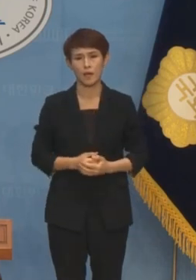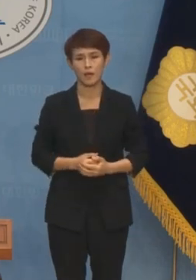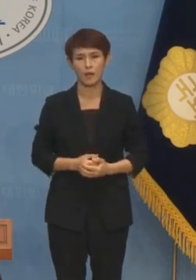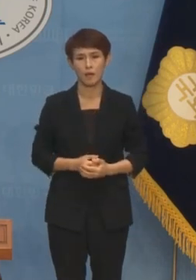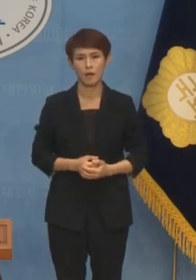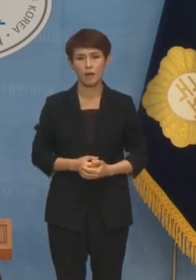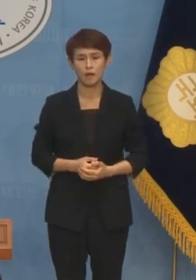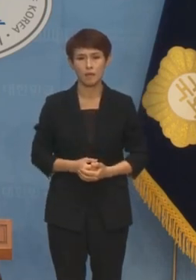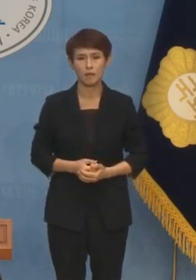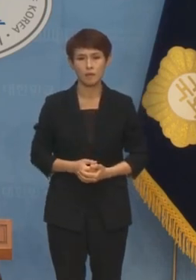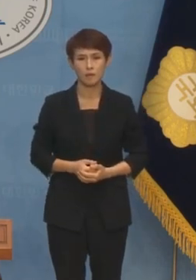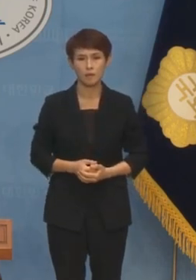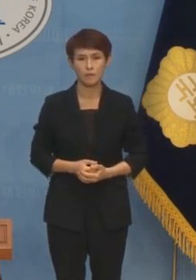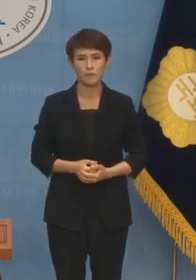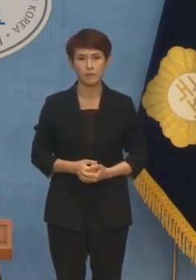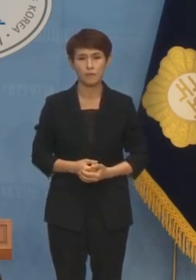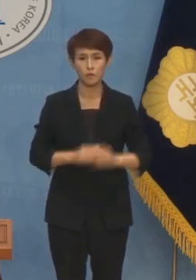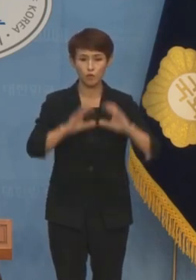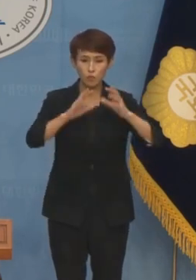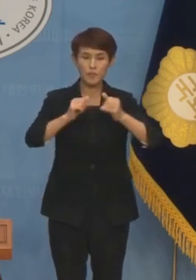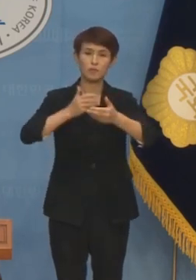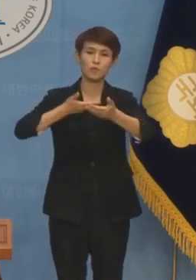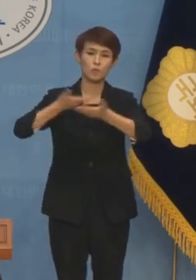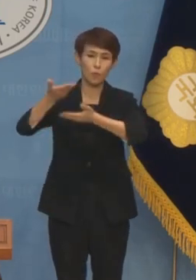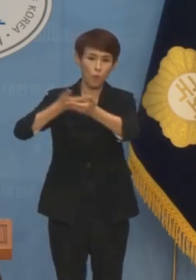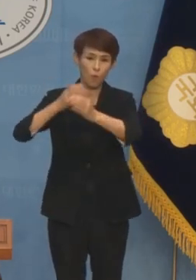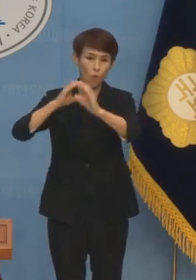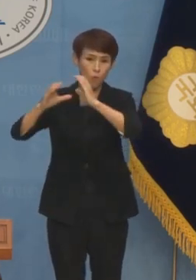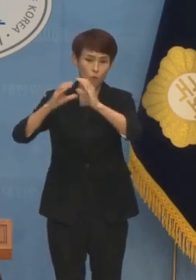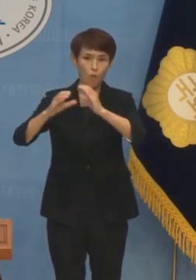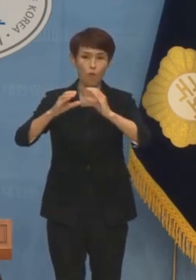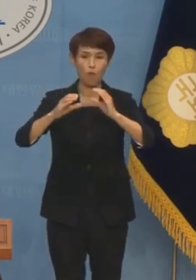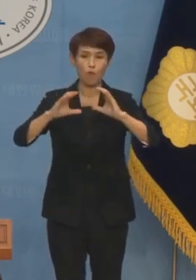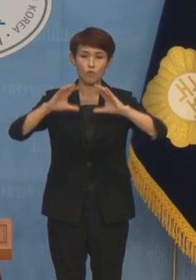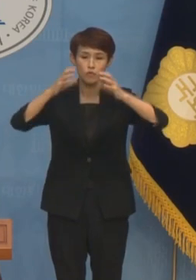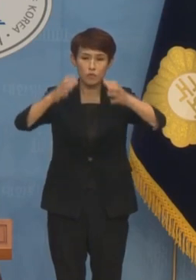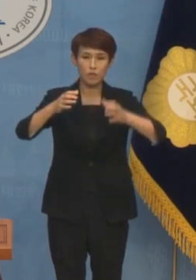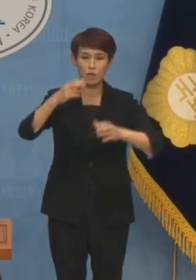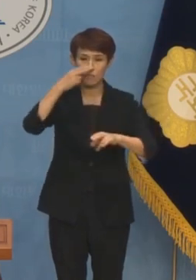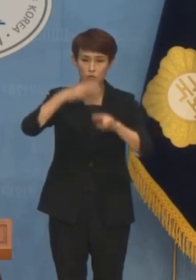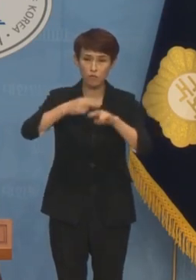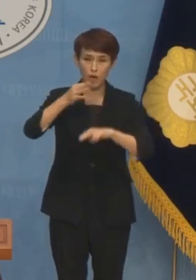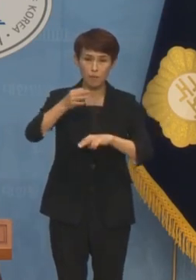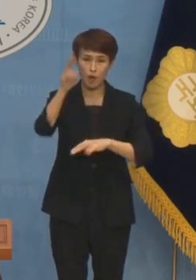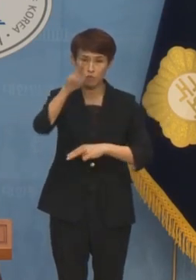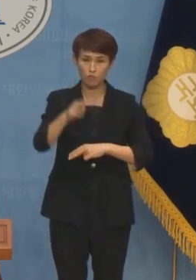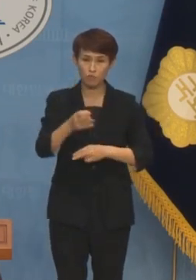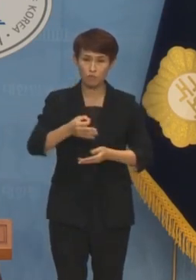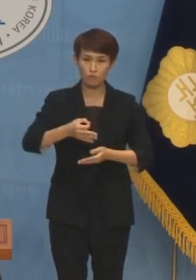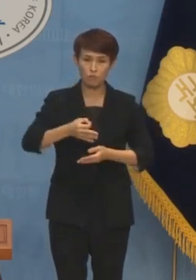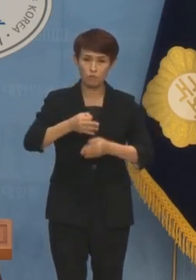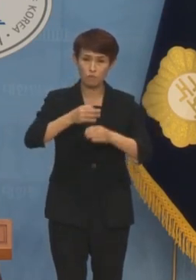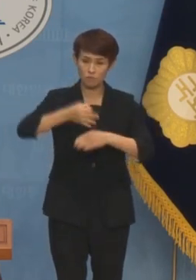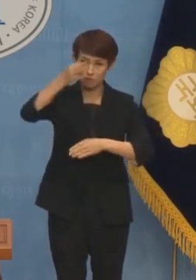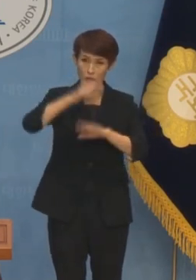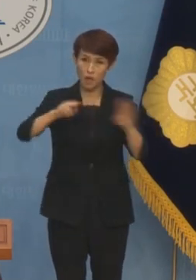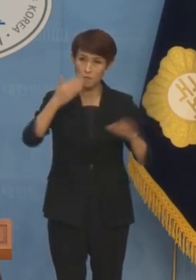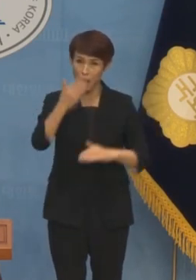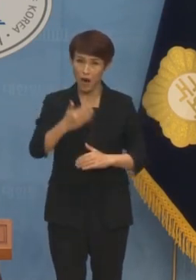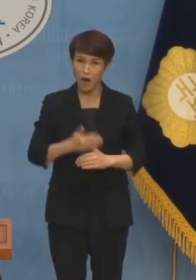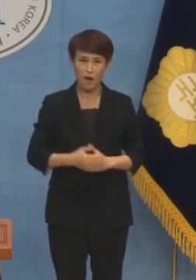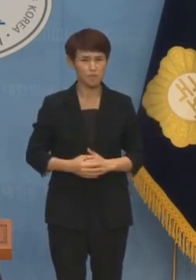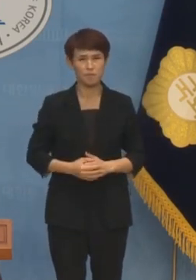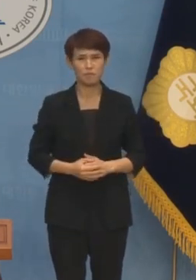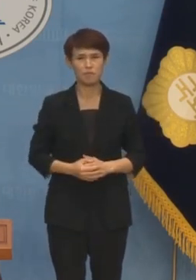했습니다. 국민과 소통하면 국제 유가와 환율 급등을 해결할 대책이 나옵니까?